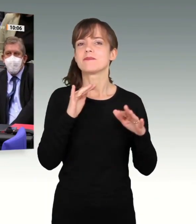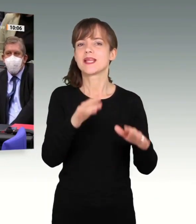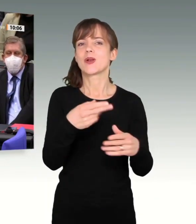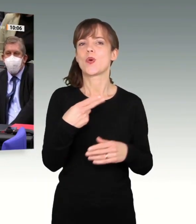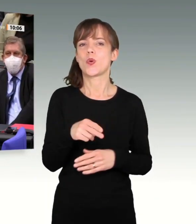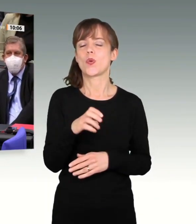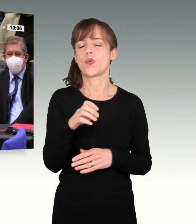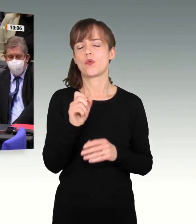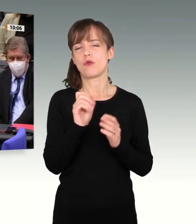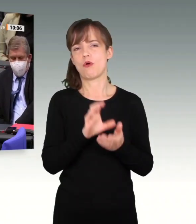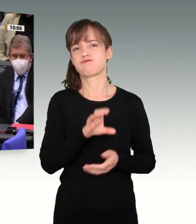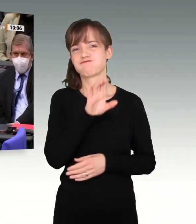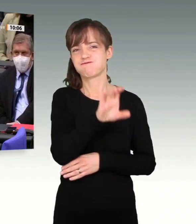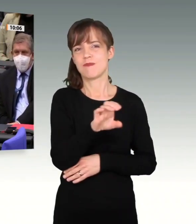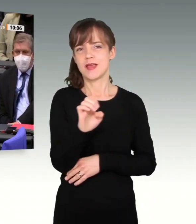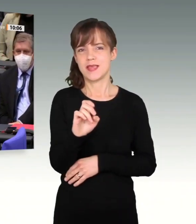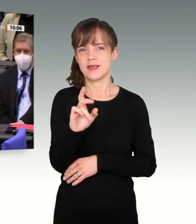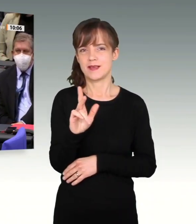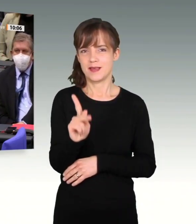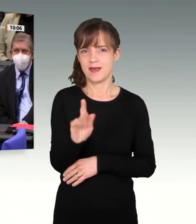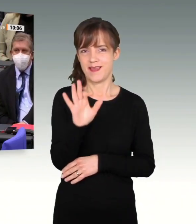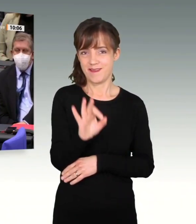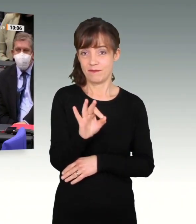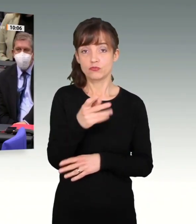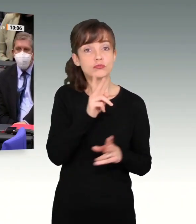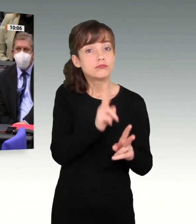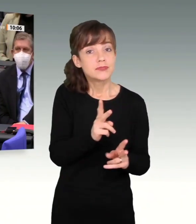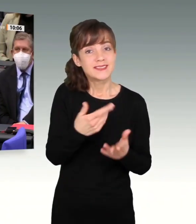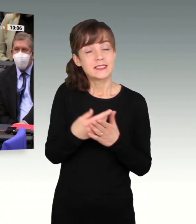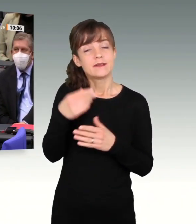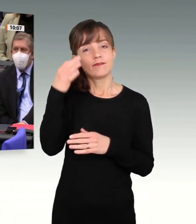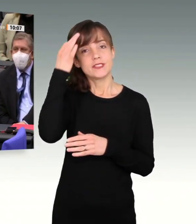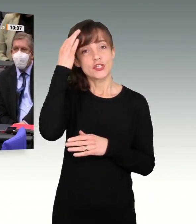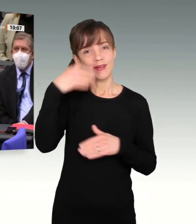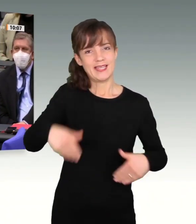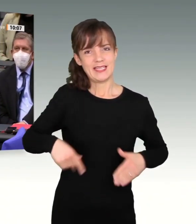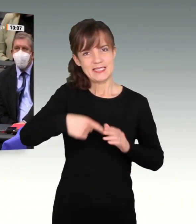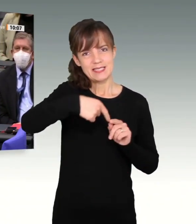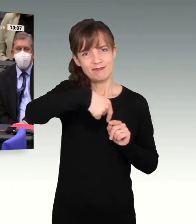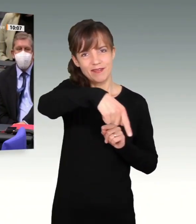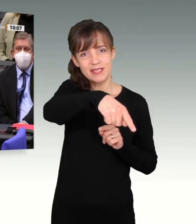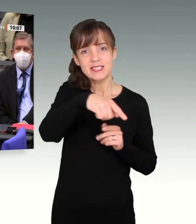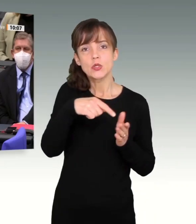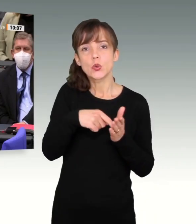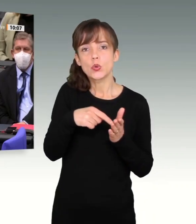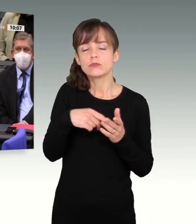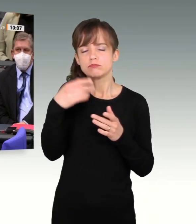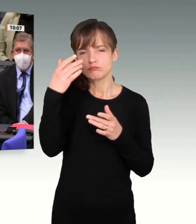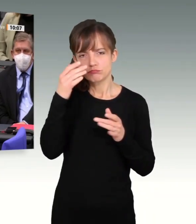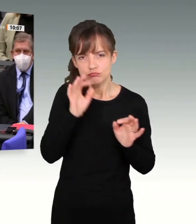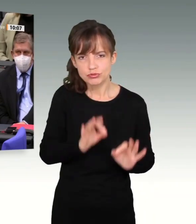geschickt haben. Und das ist richtig. Ich habe auf den wissenschaftlichen Dienst verwiesen, weil es zulässig ist, nicht nur